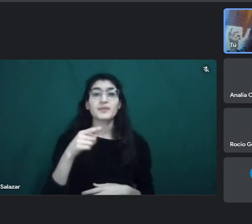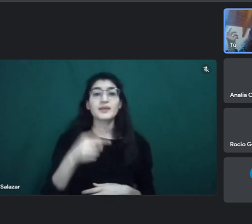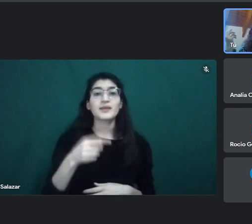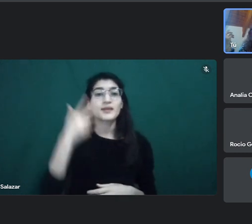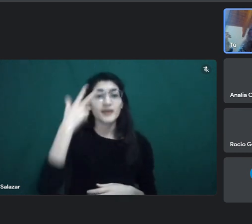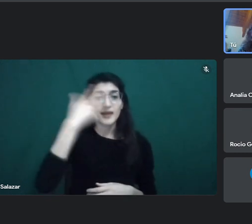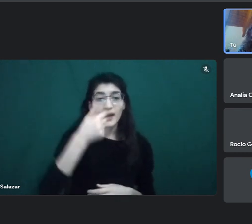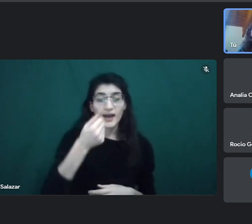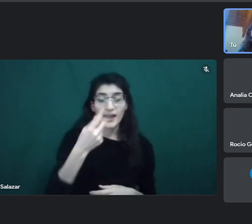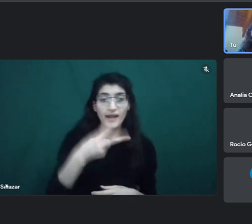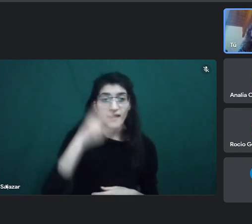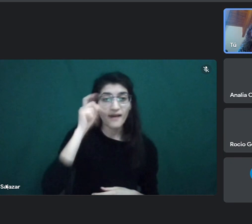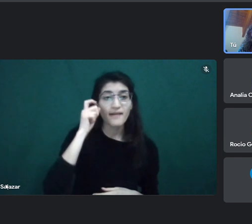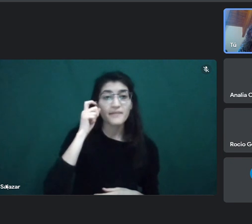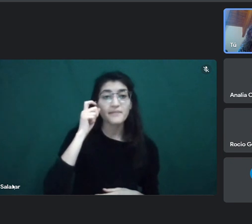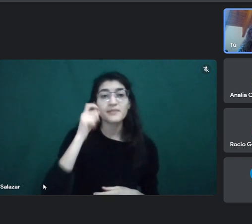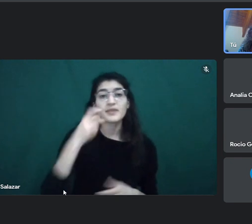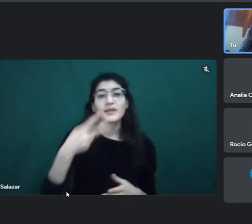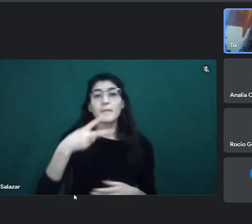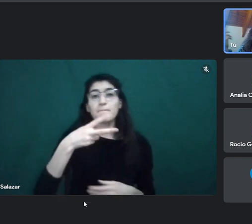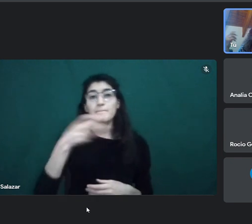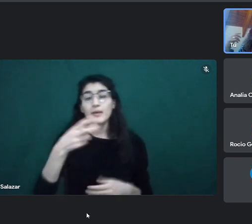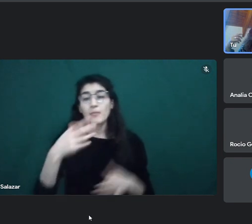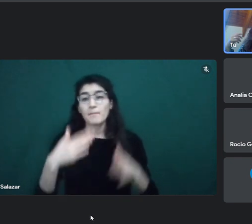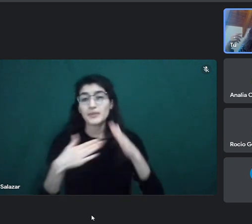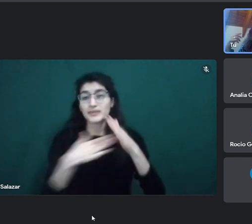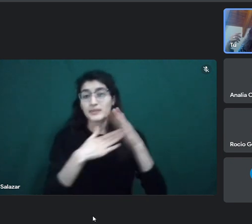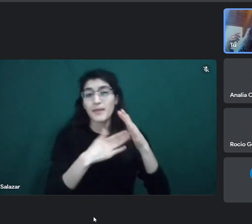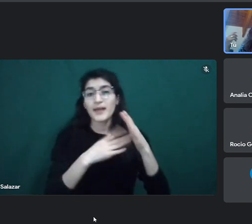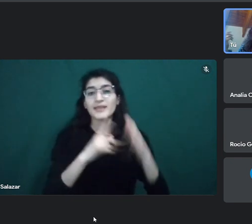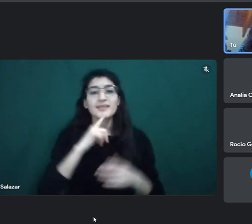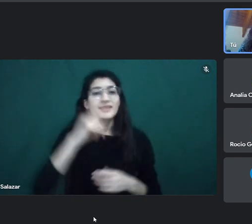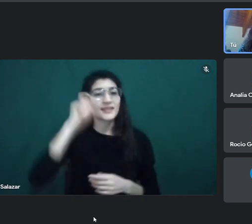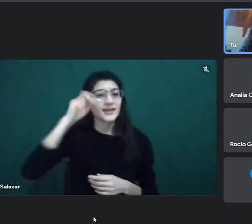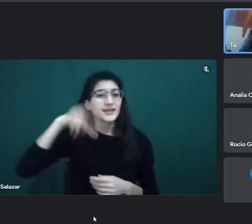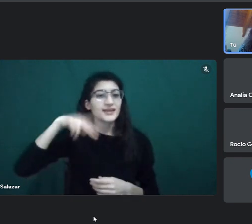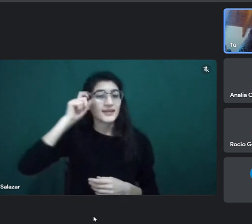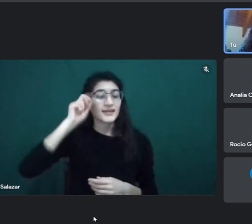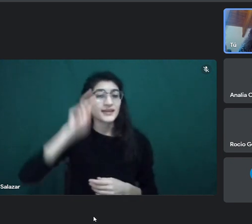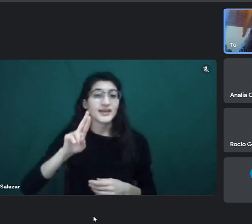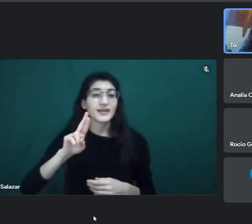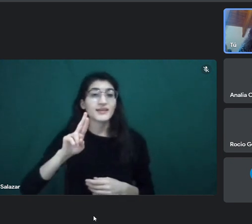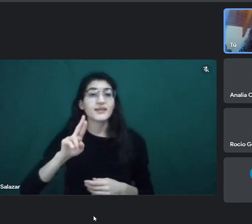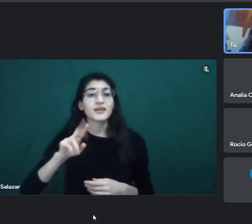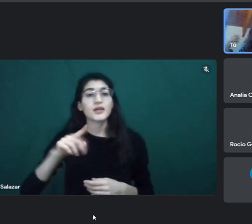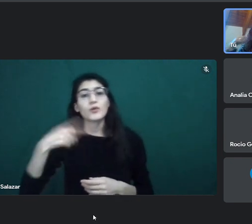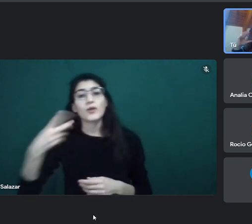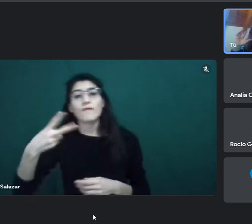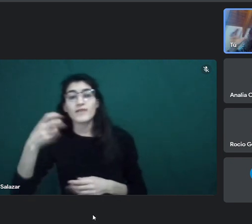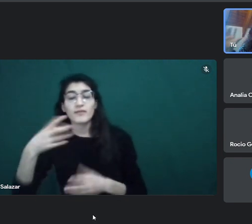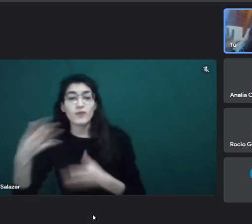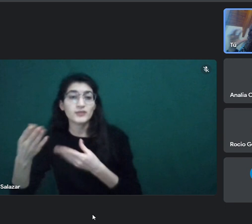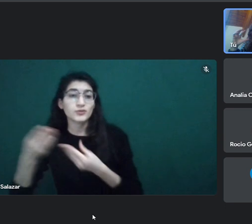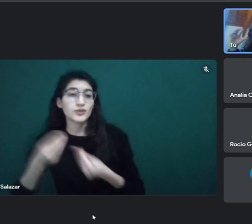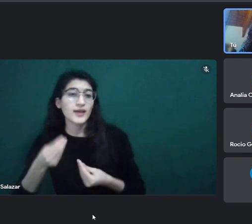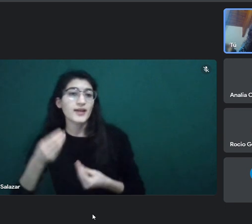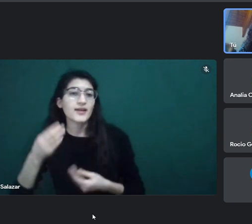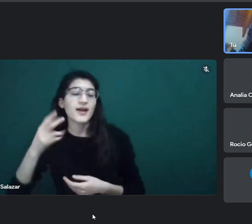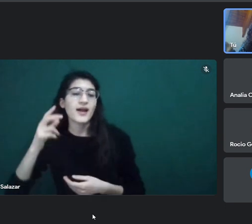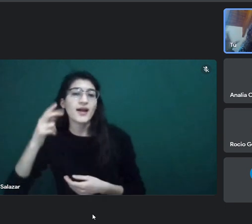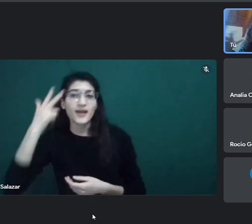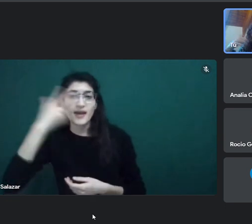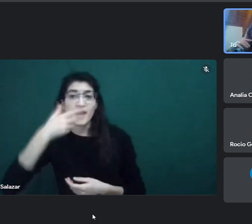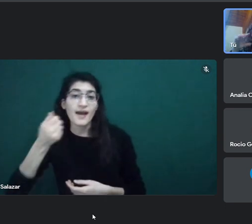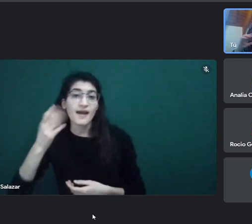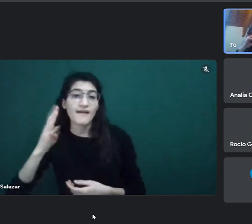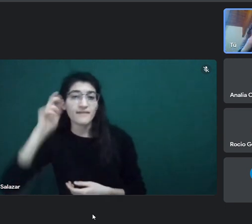cuando es verbo principal es tener, y cuando es auxiliar es haber. Después vamos a volver muchas veces a este